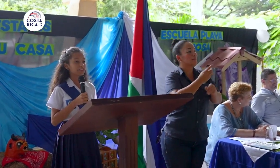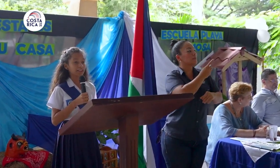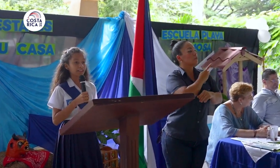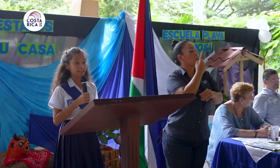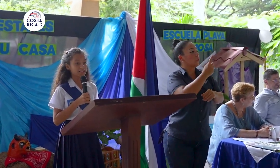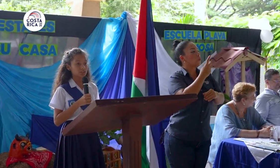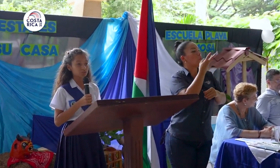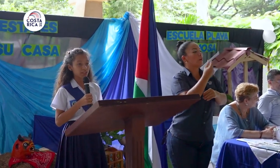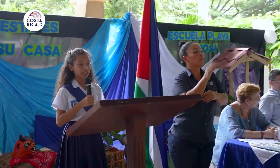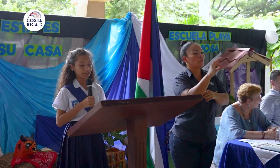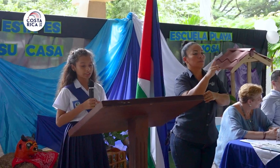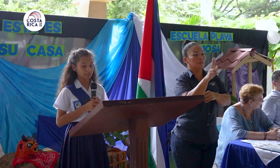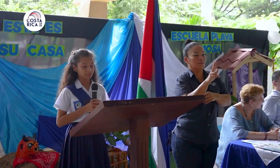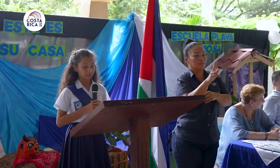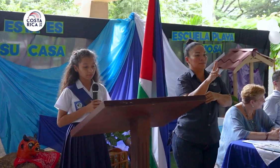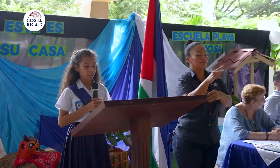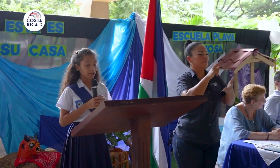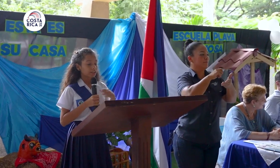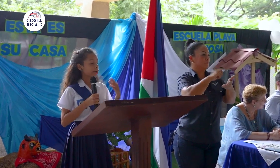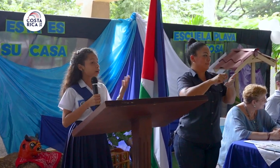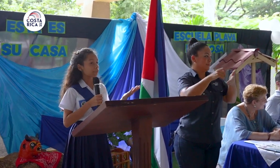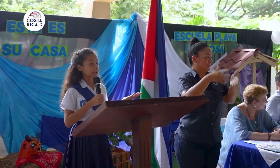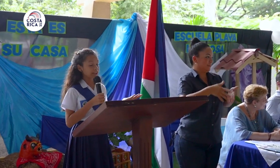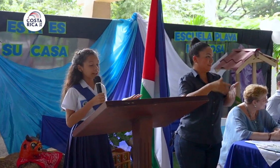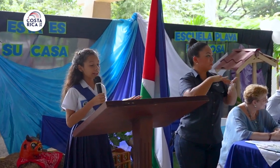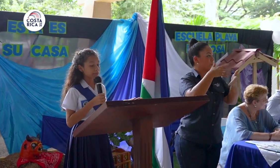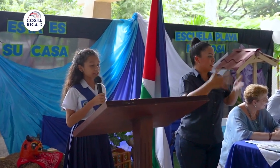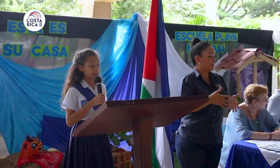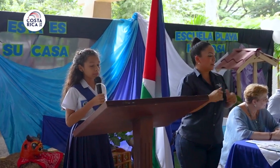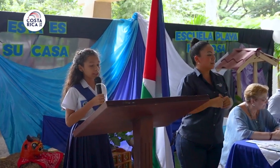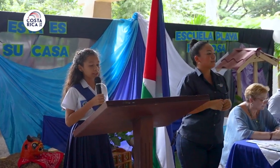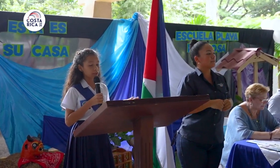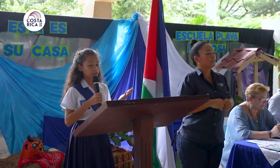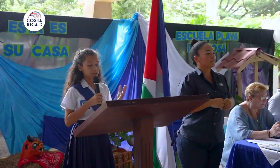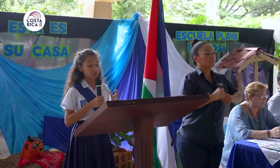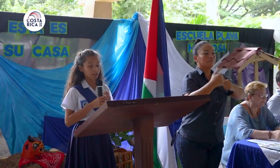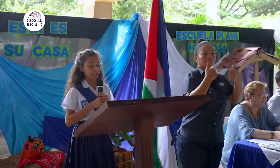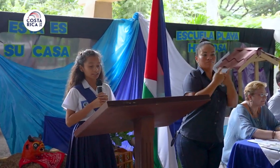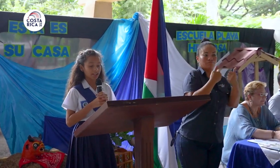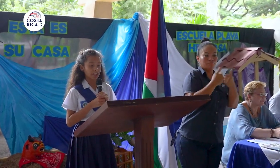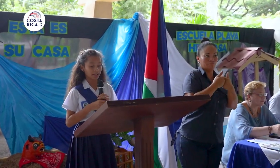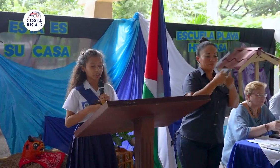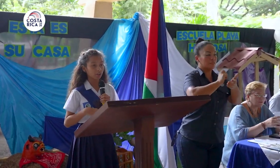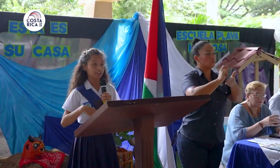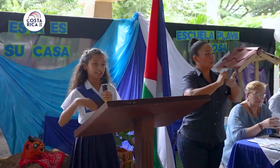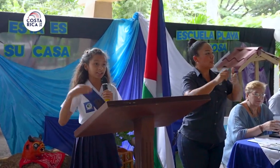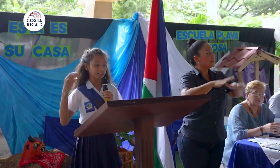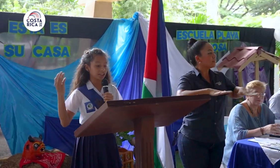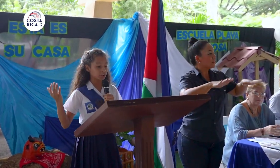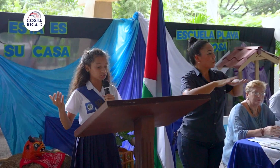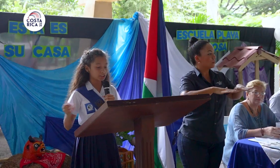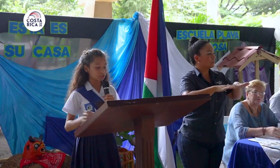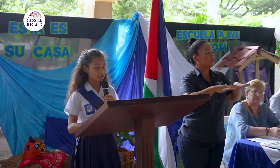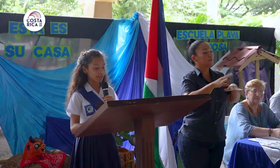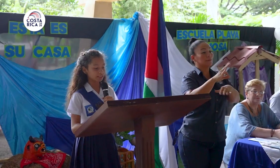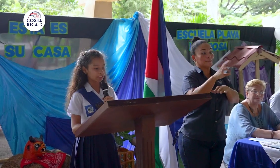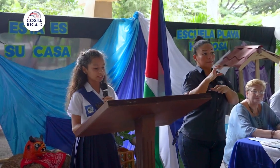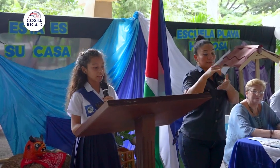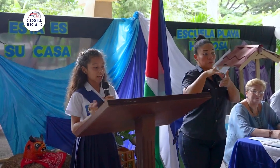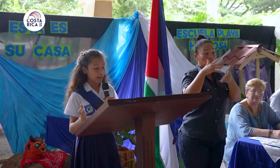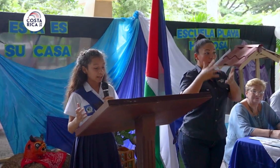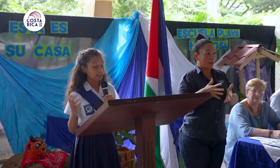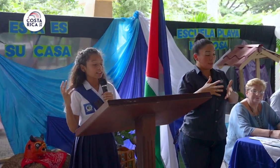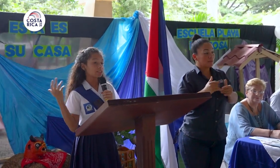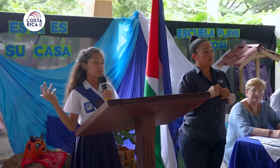con 93 estudiantes. De competir académicamente con escuelas de la región de 700